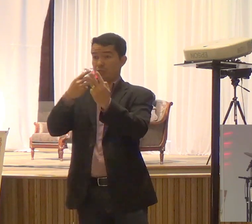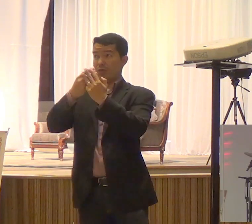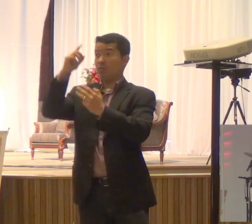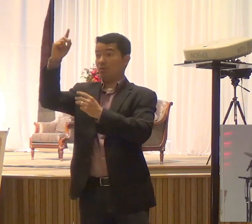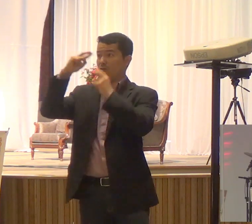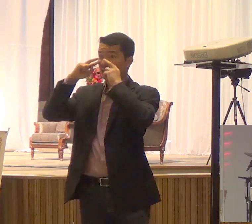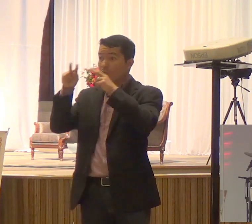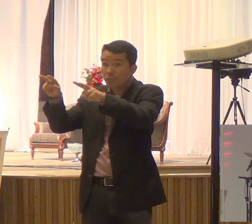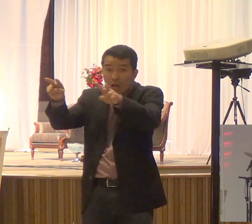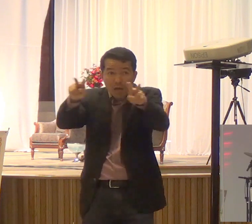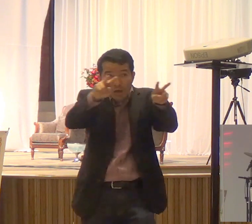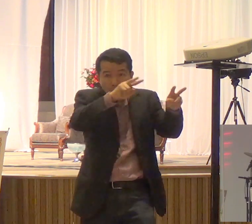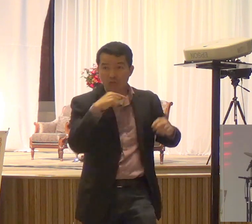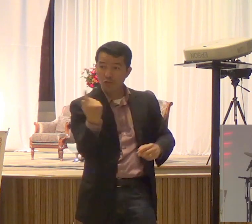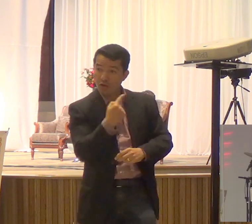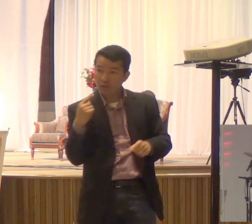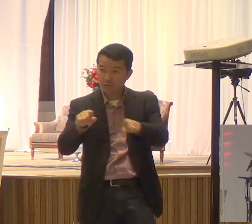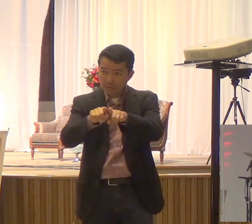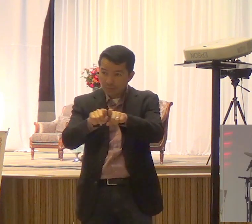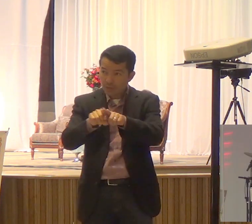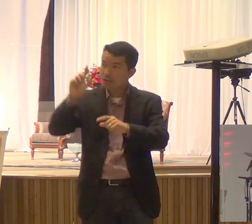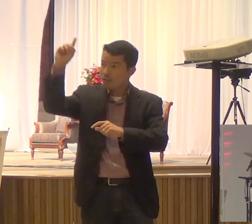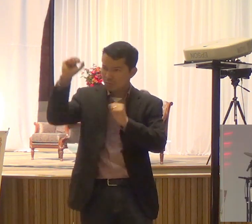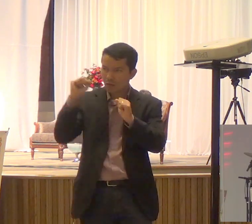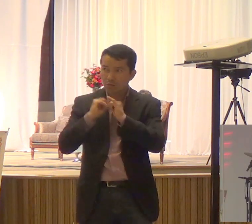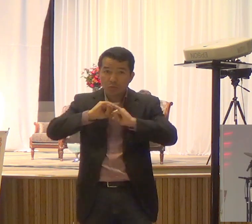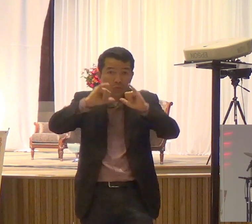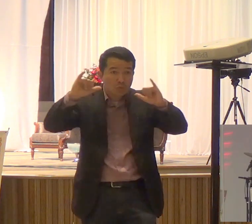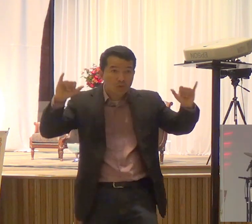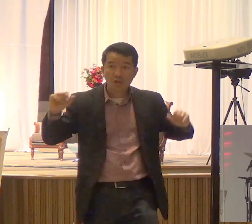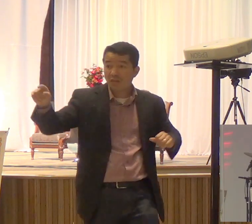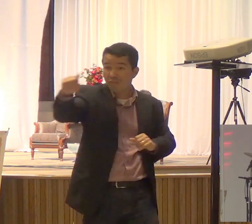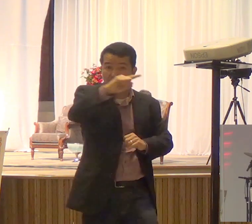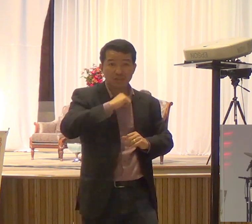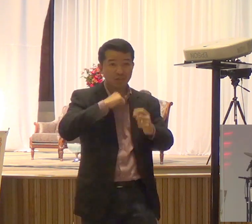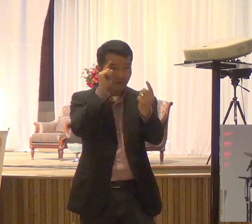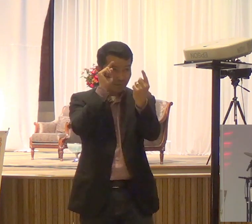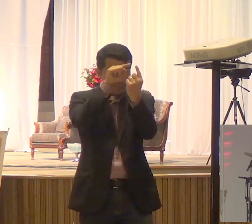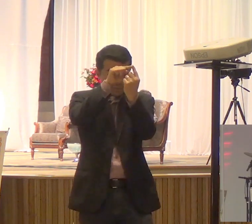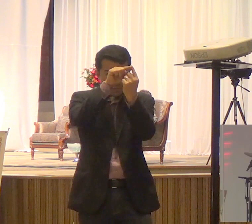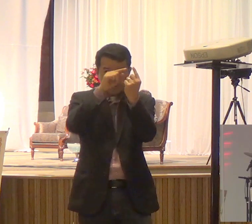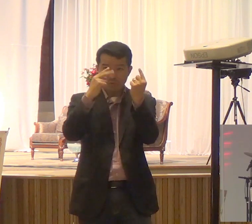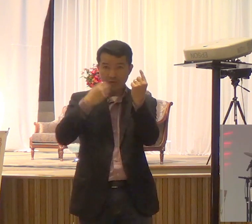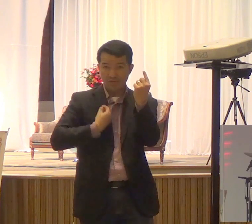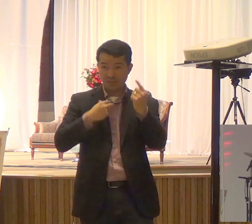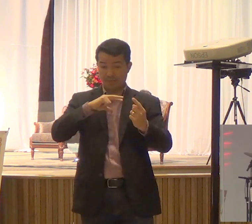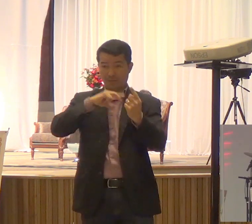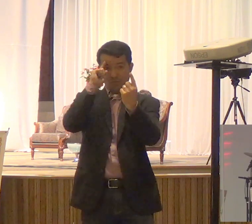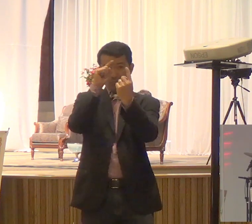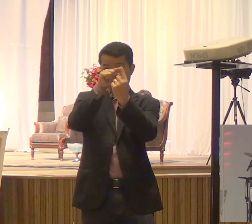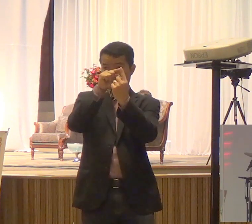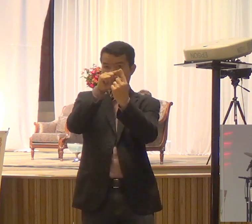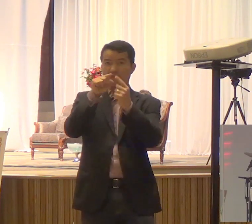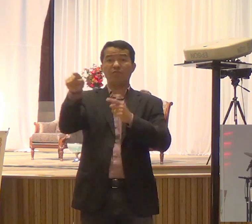para nós, e dizer que você tem um propósito específico. Dizer que você,